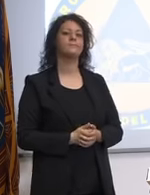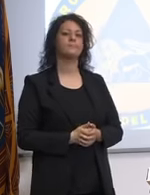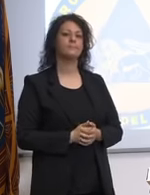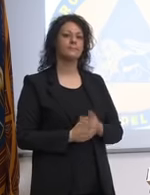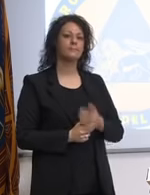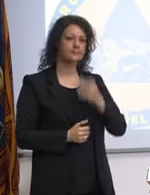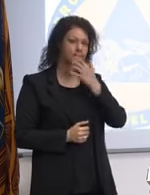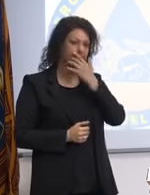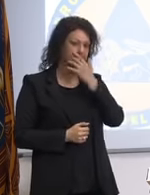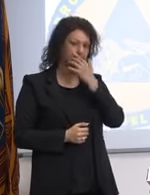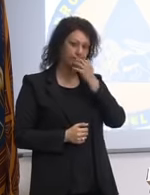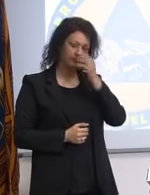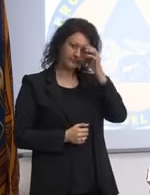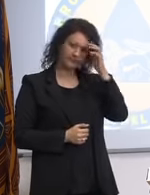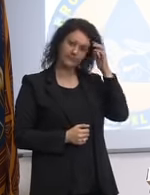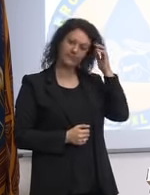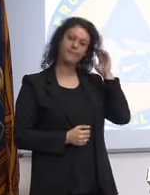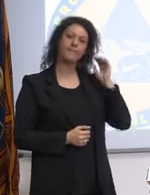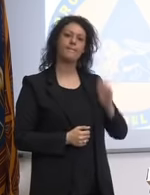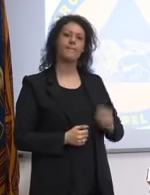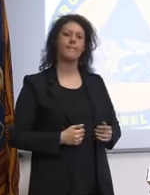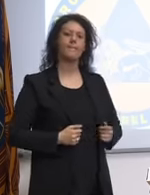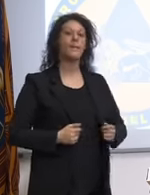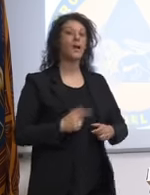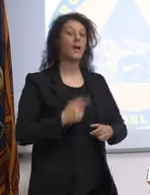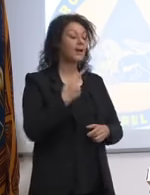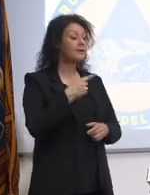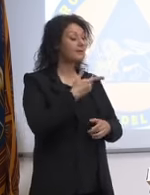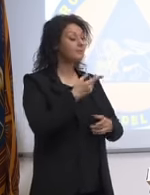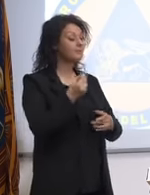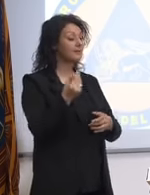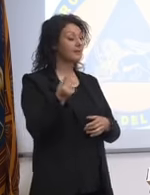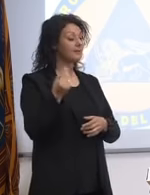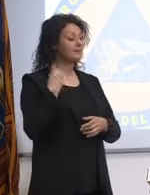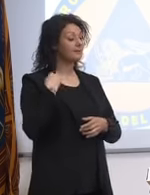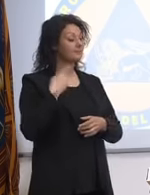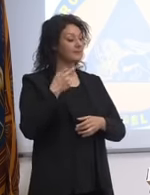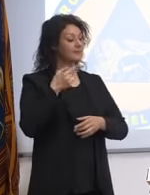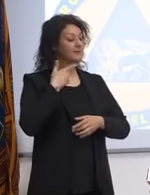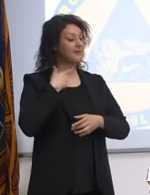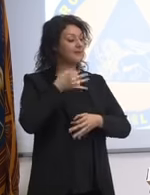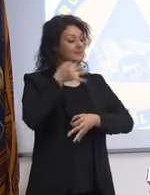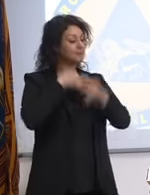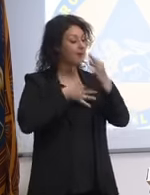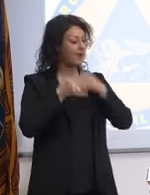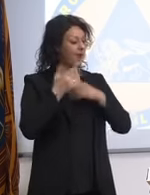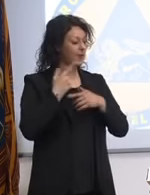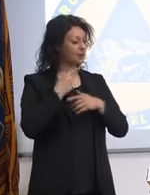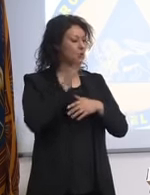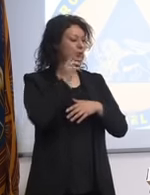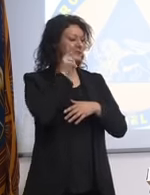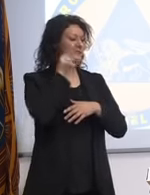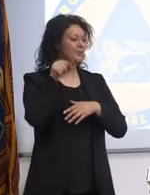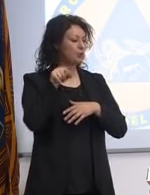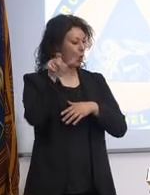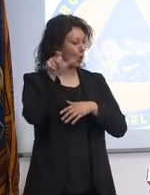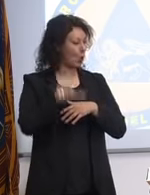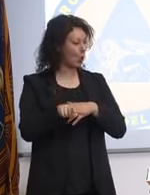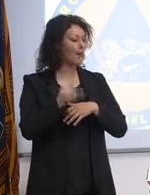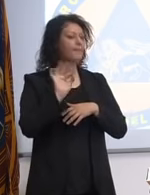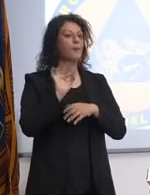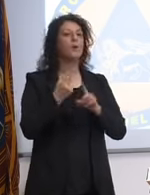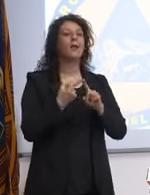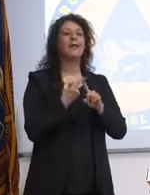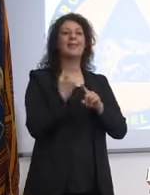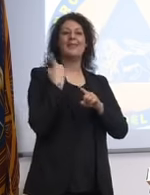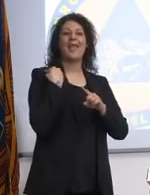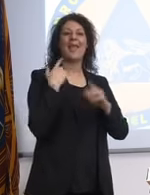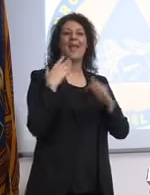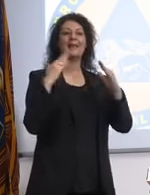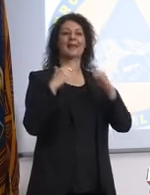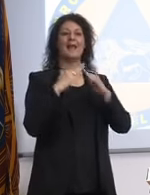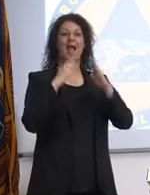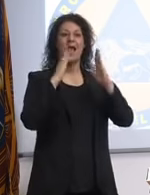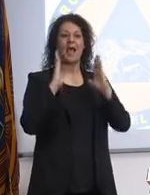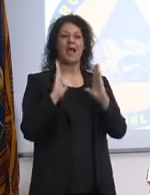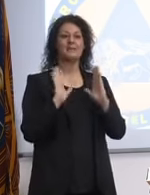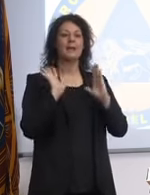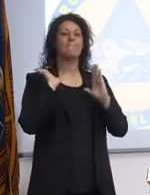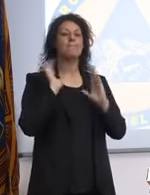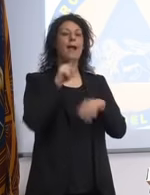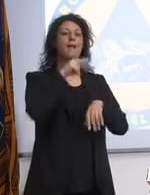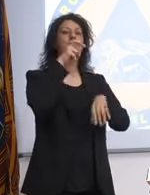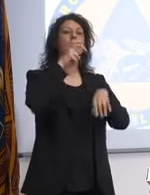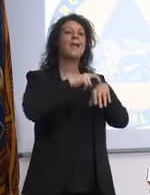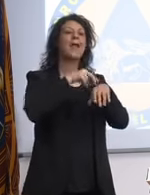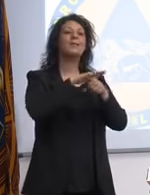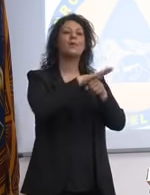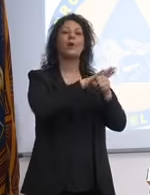mi hanno dato delucidazioni su questa signora. Da sì. Ieri è a casa, il medico però non le vuole fare questo